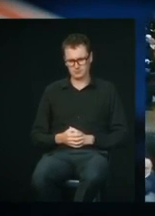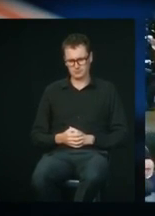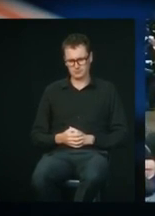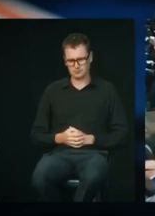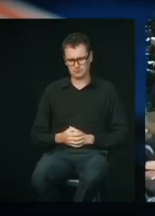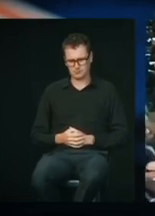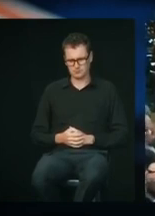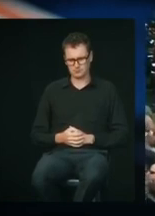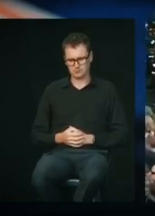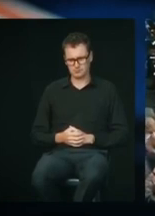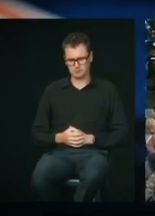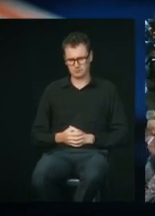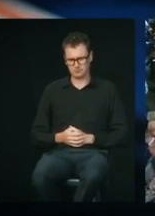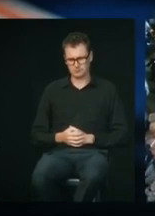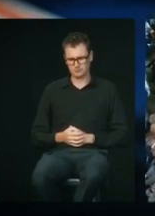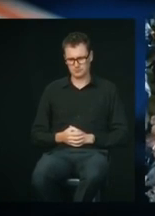والكاظمين الغيظ